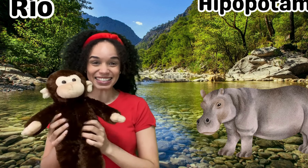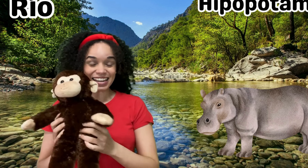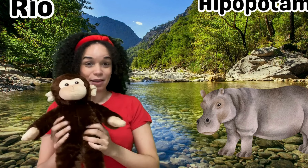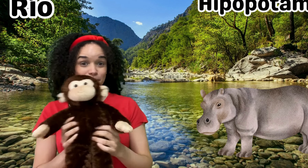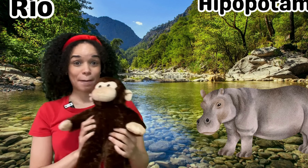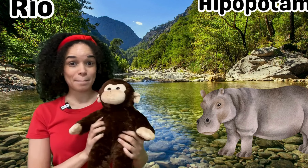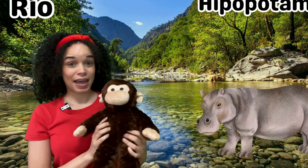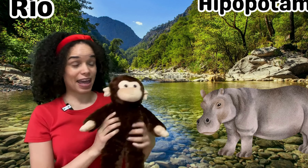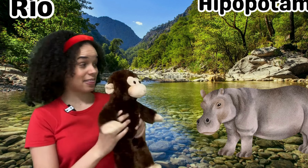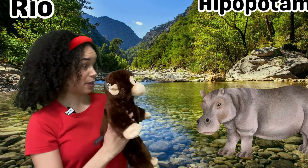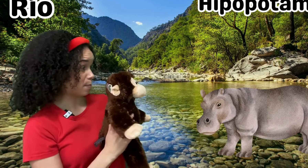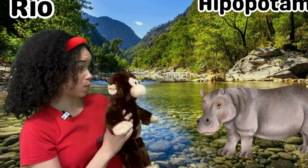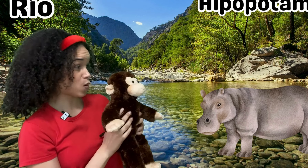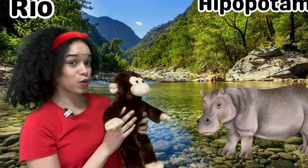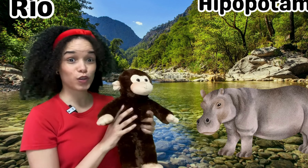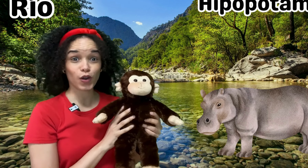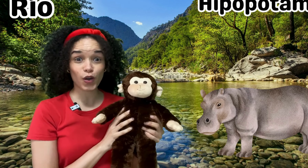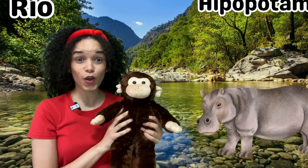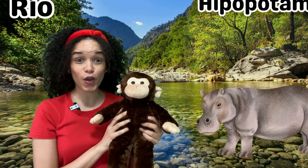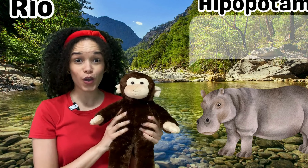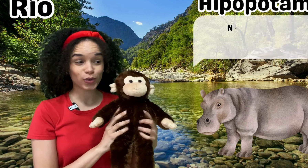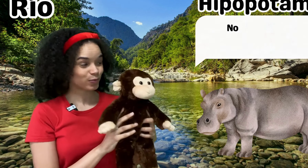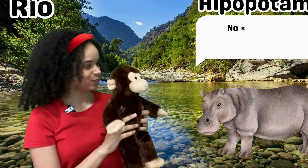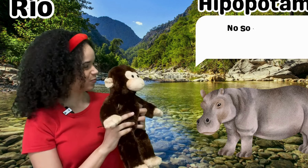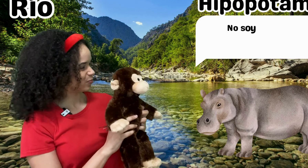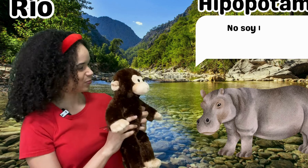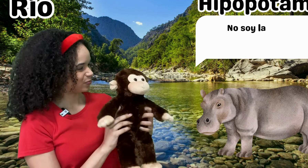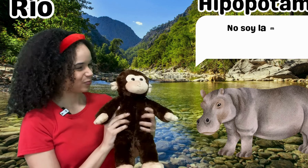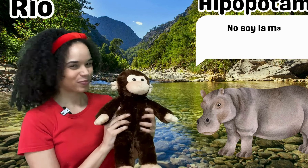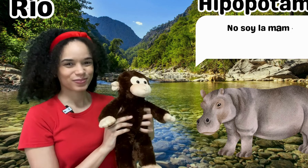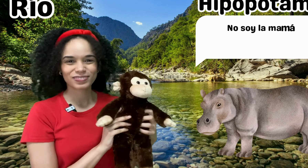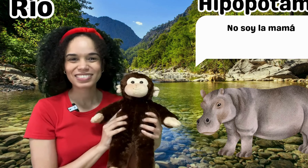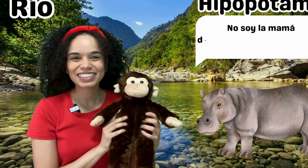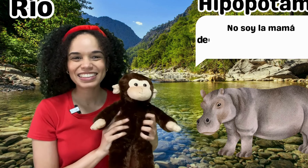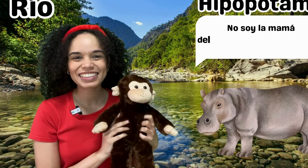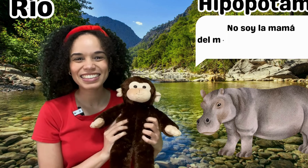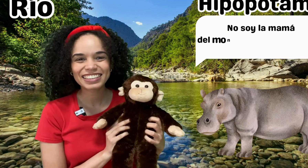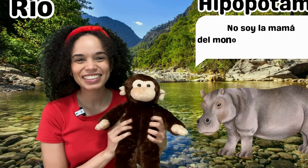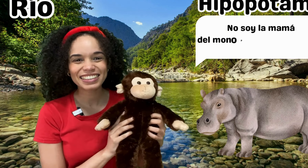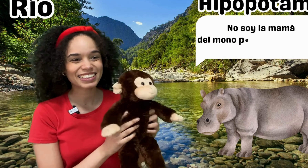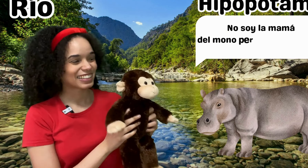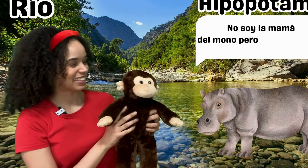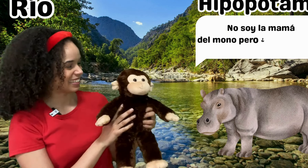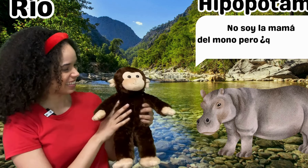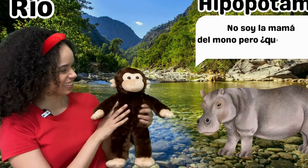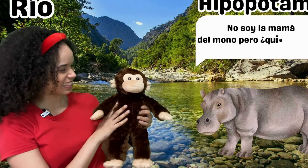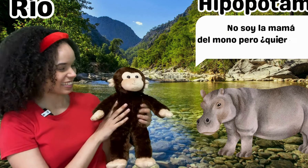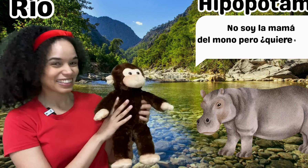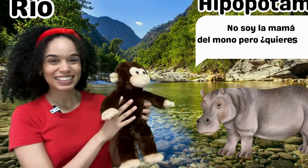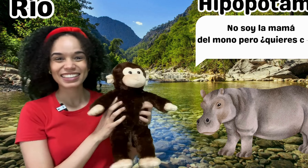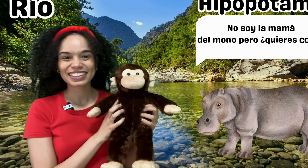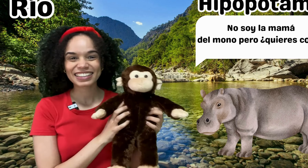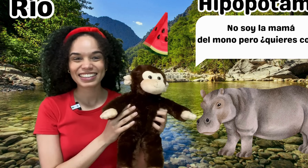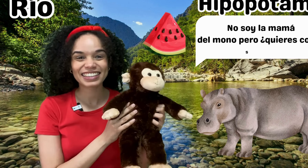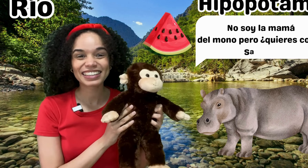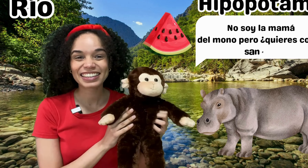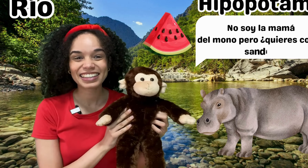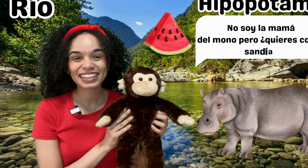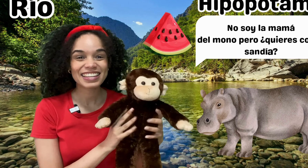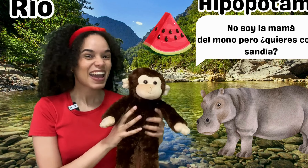la mamá de mono no soy la mamá de mono Pero quieres comer sandía